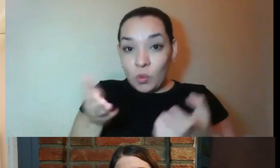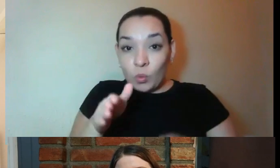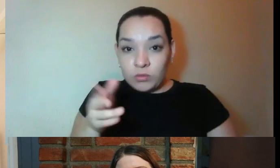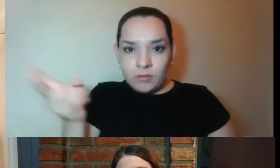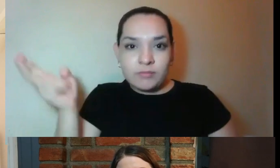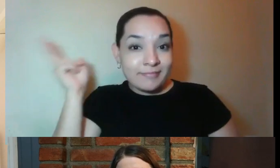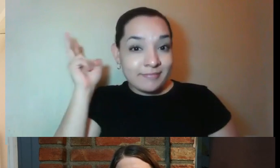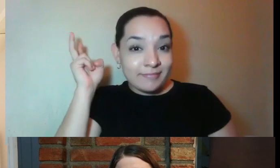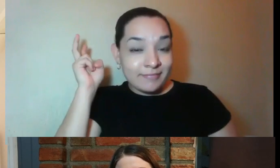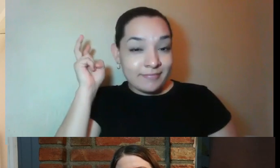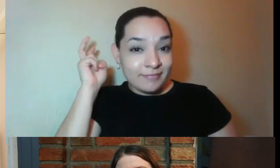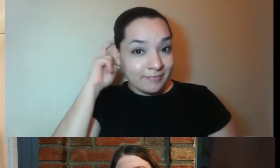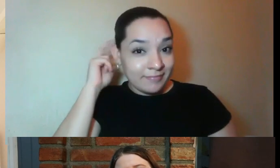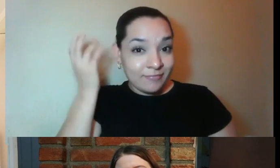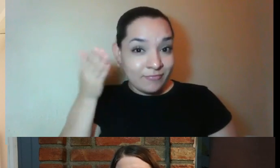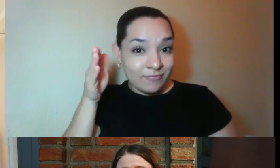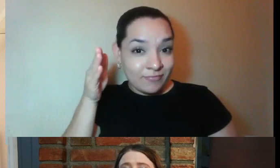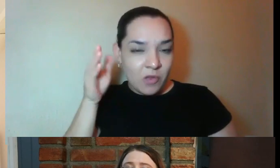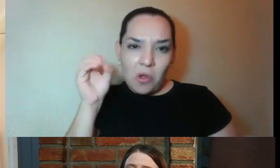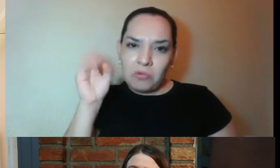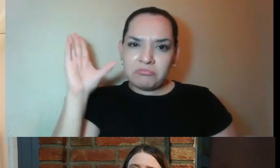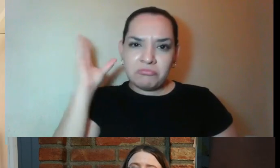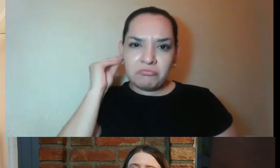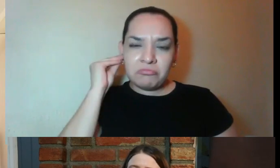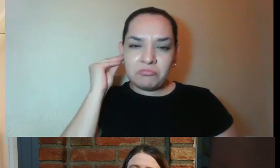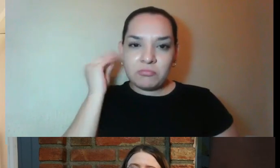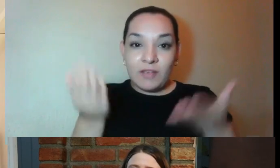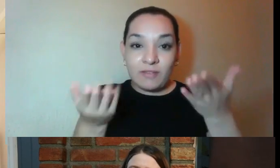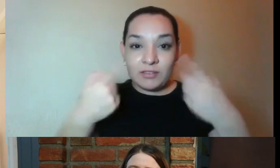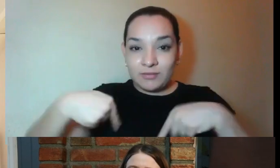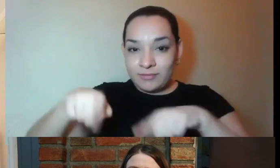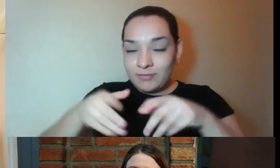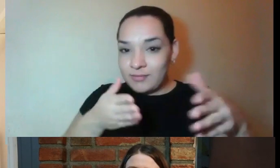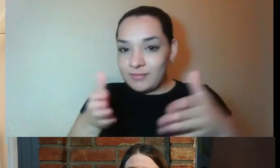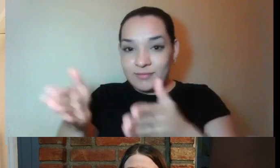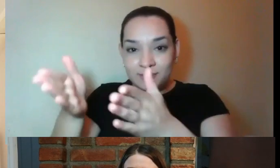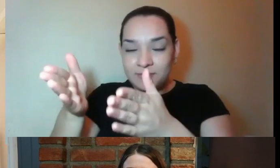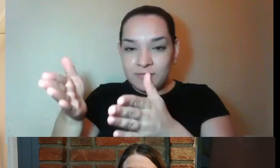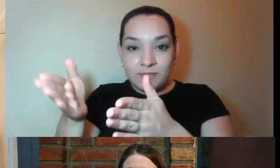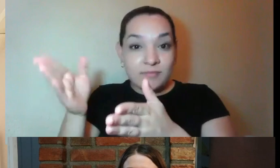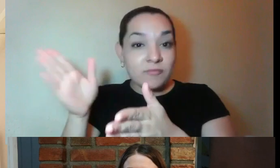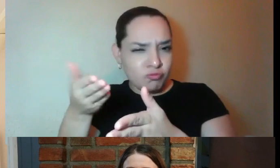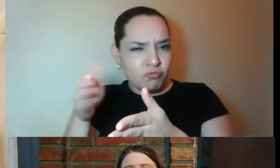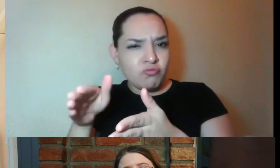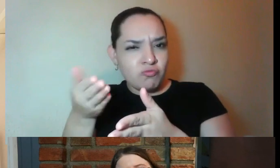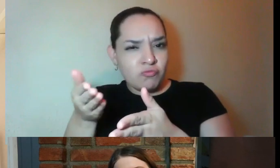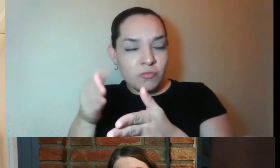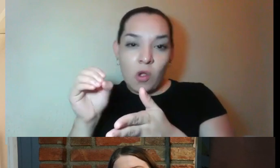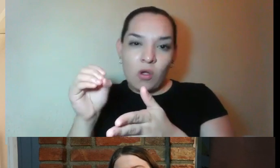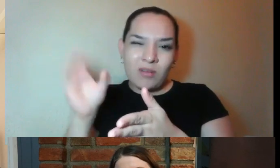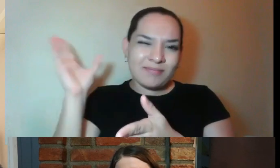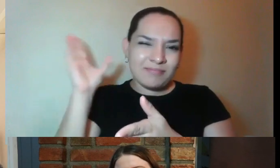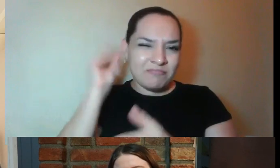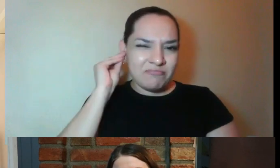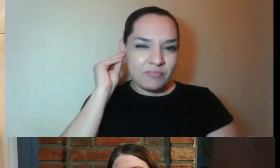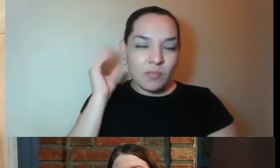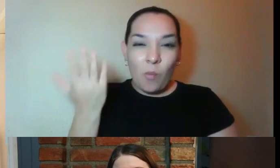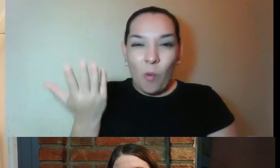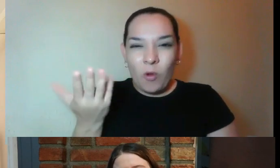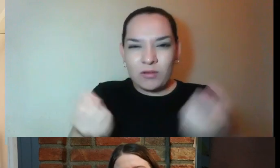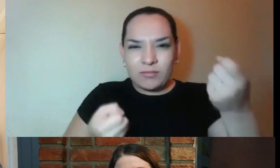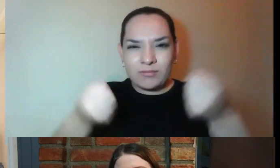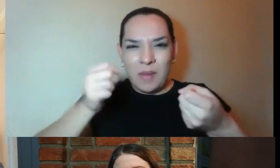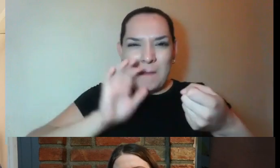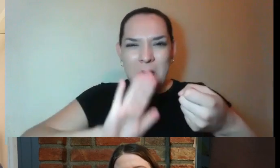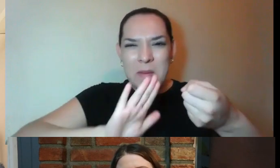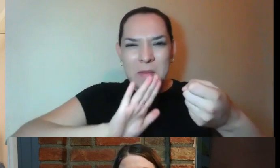lo utilizo. Cuando tengo que salir a la calle, a veces lo uso. La mayoría de las veces no lo suelo usar porque me molesta